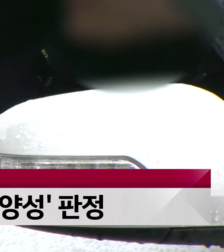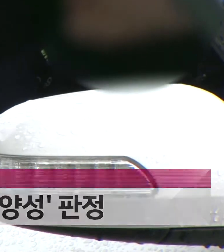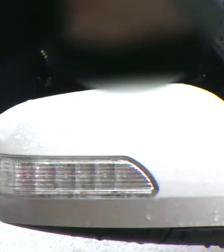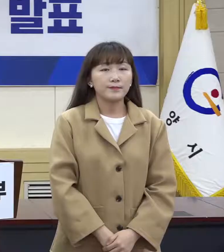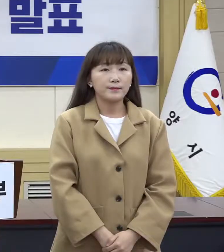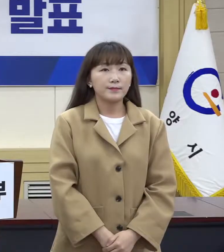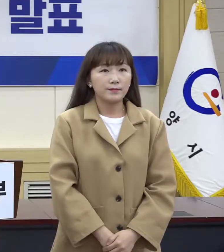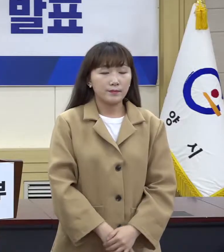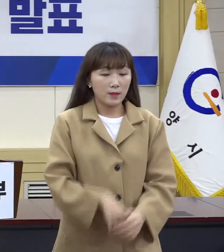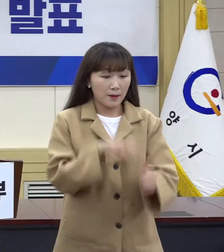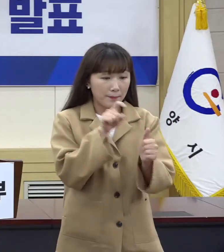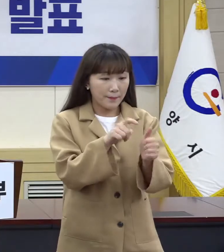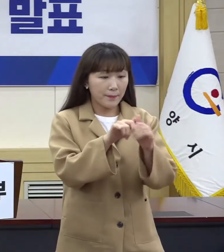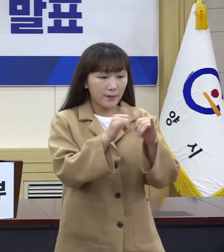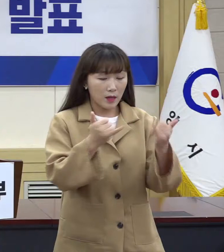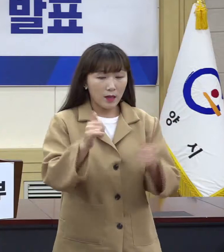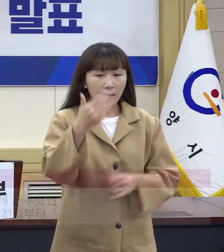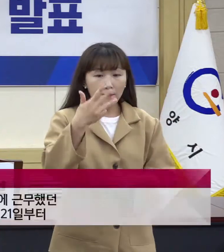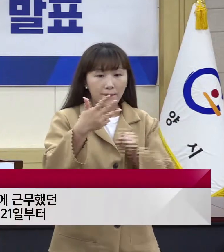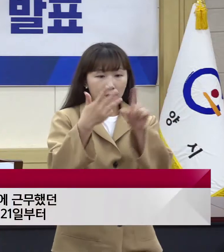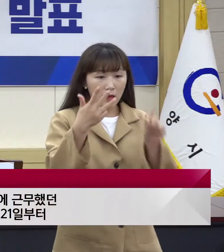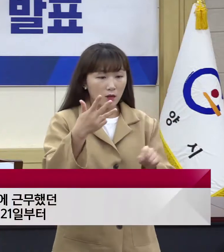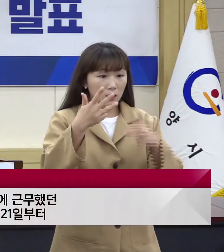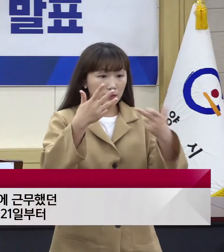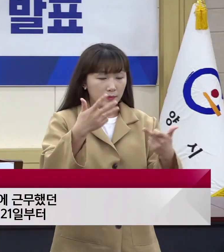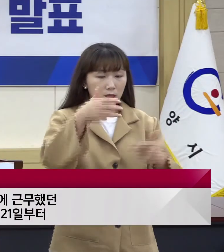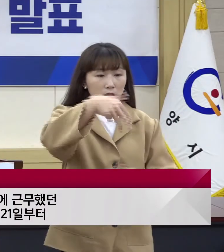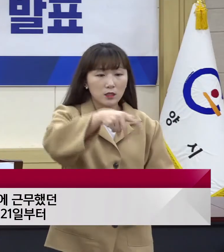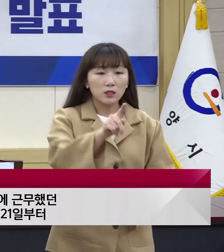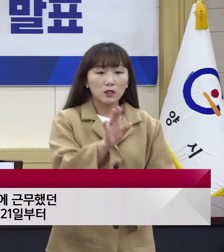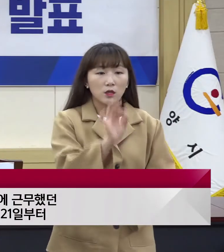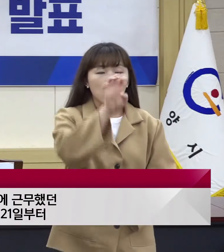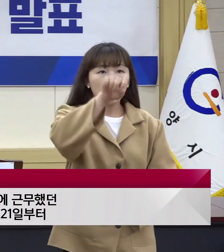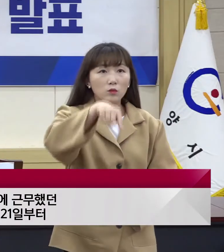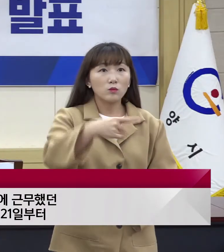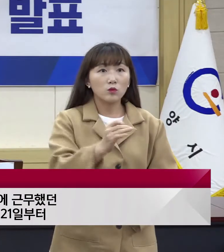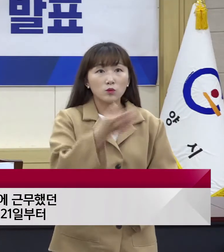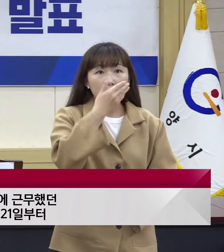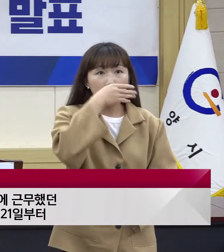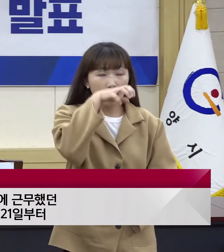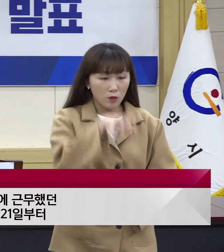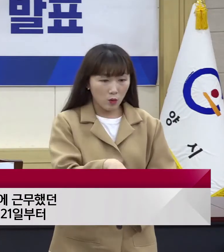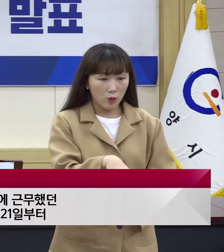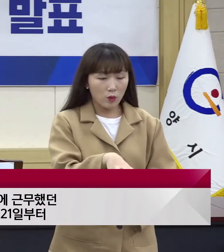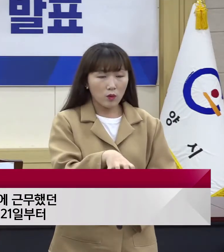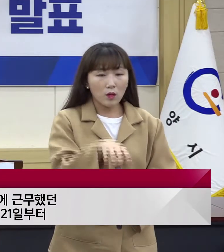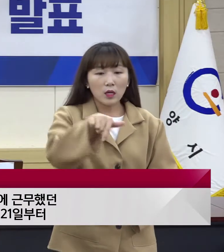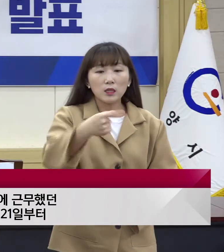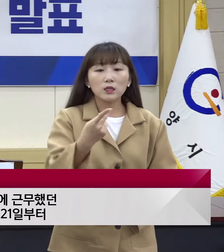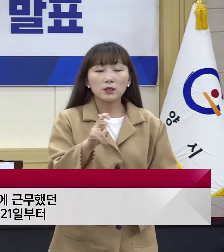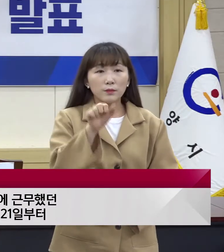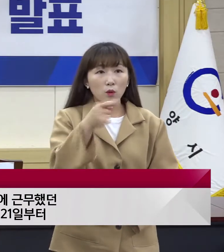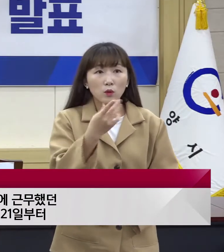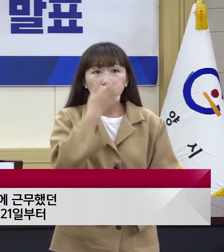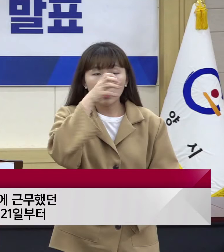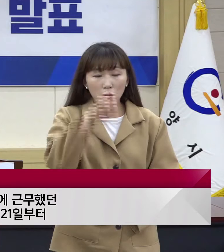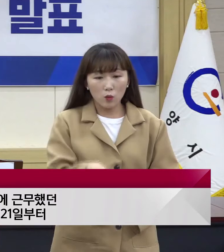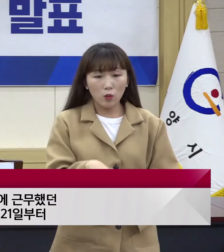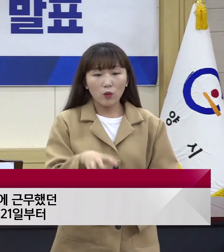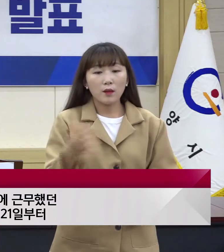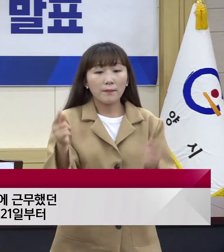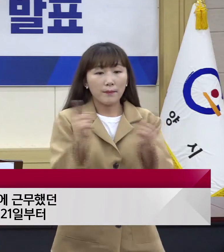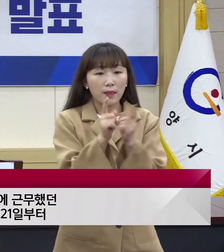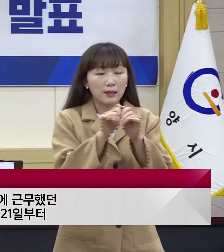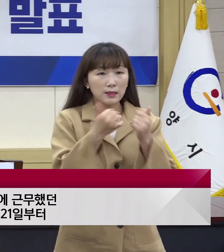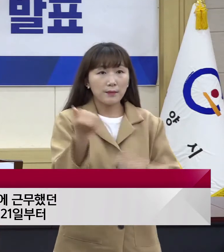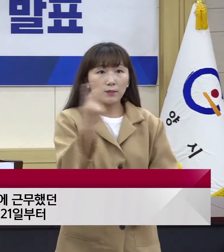판정을 받은 겁니다. 확진자는 8월 17일 저녁 청풍 한우에서 금호식당에 근무했던 관양 7번